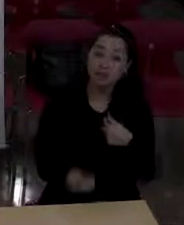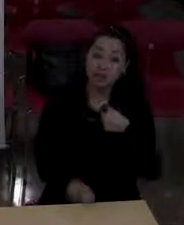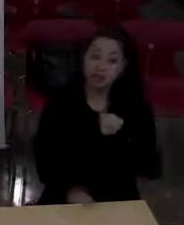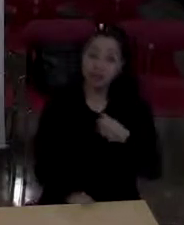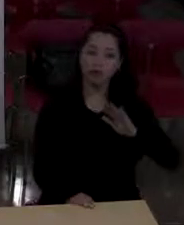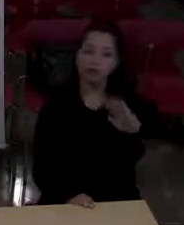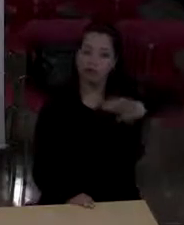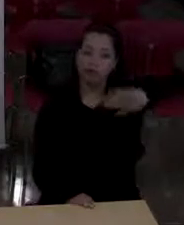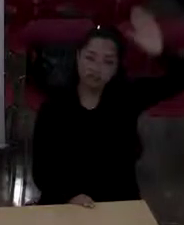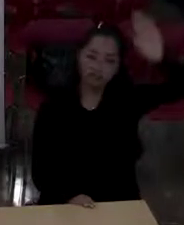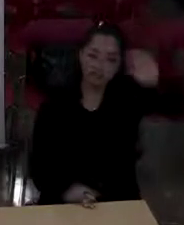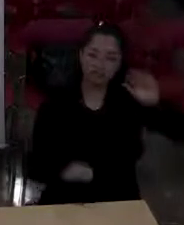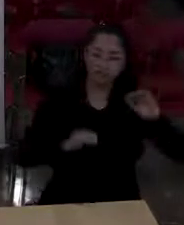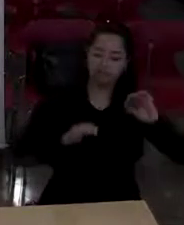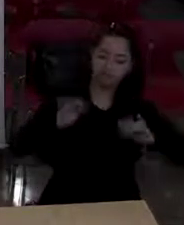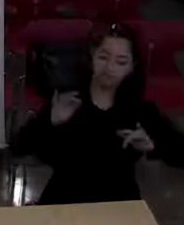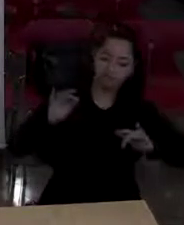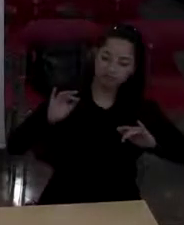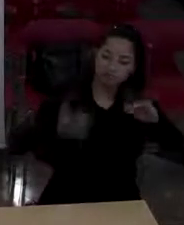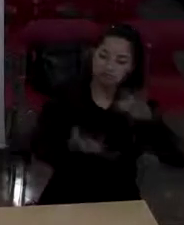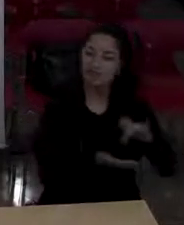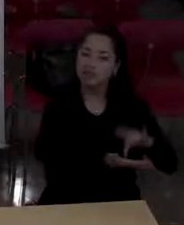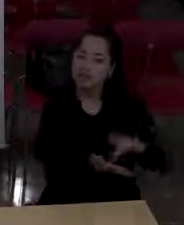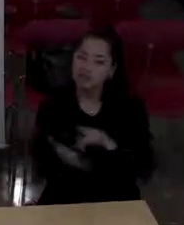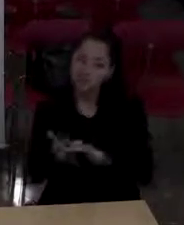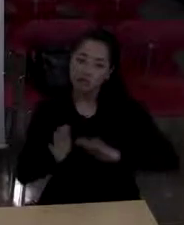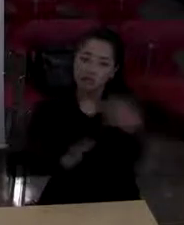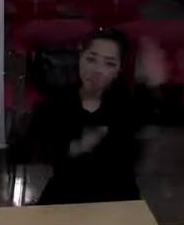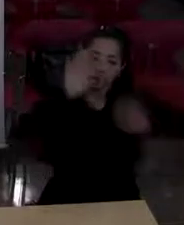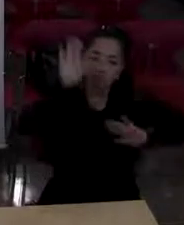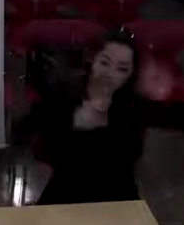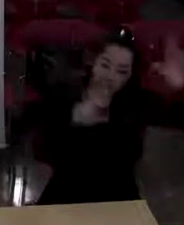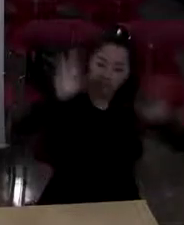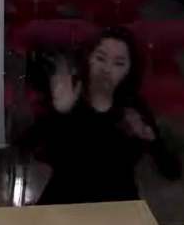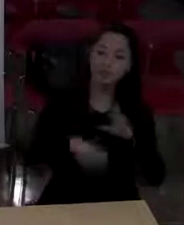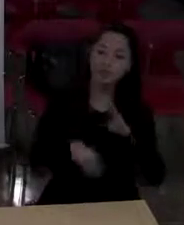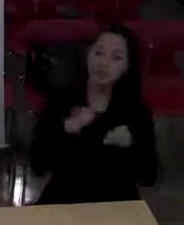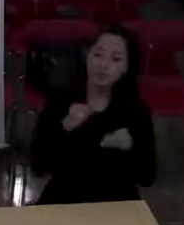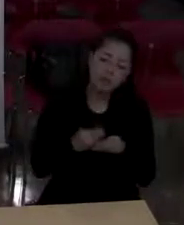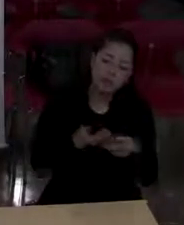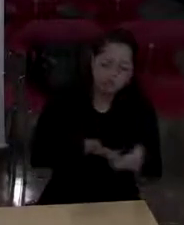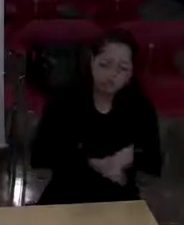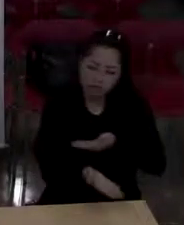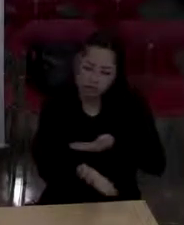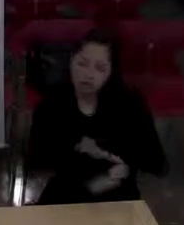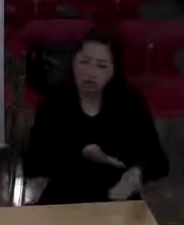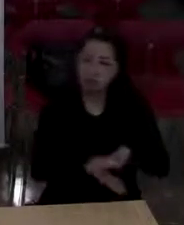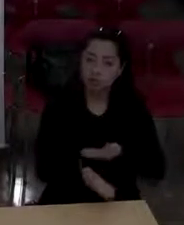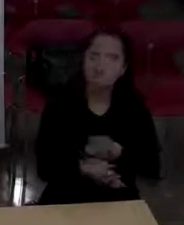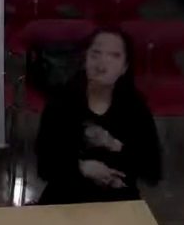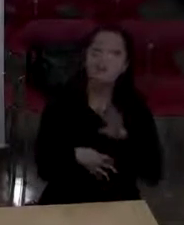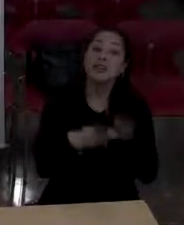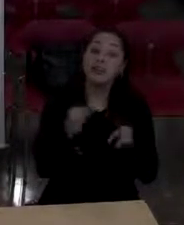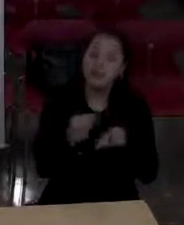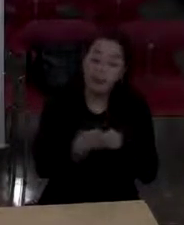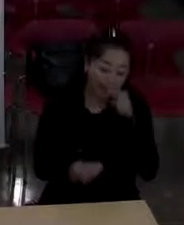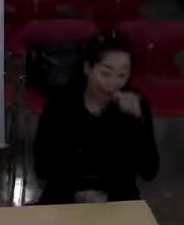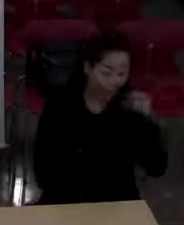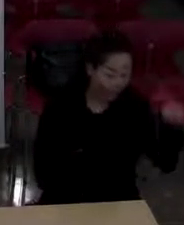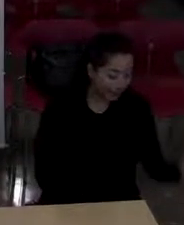y atención del adulto de manera afectiva, desde las primeras exploraciones de los bebés, los niños y niñas, con los objetos y hasta con